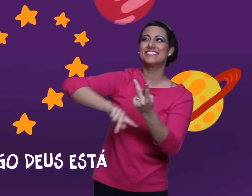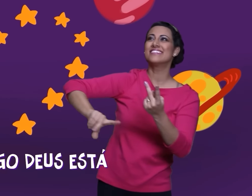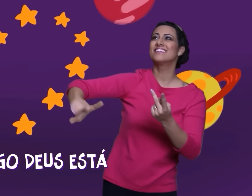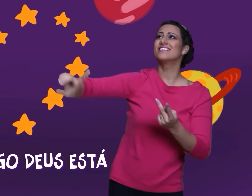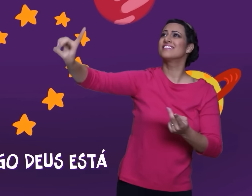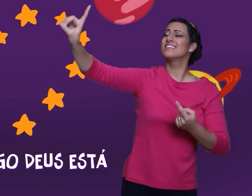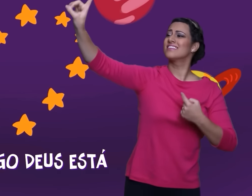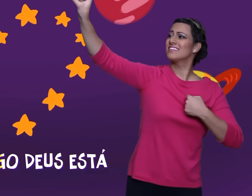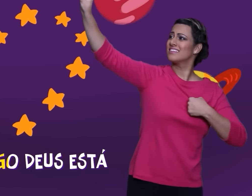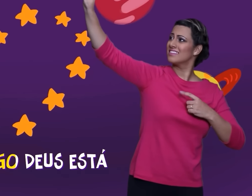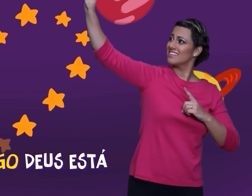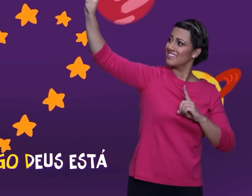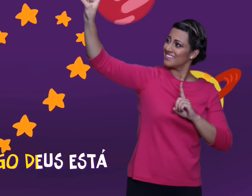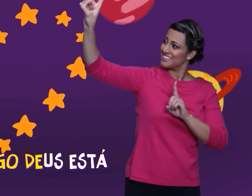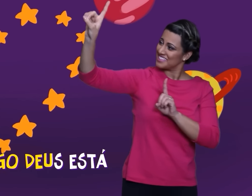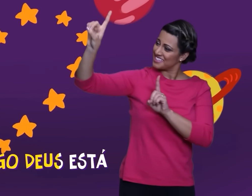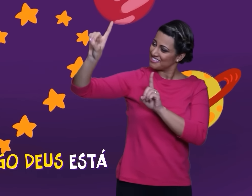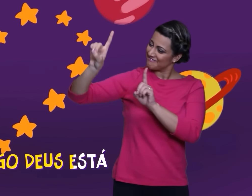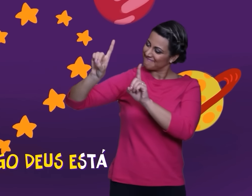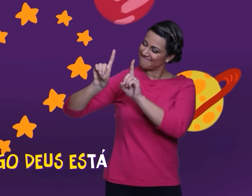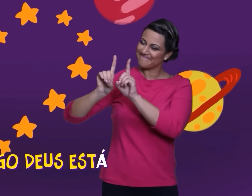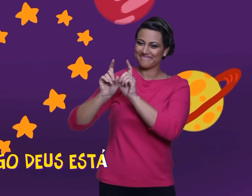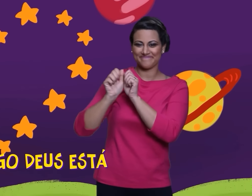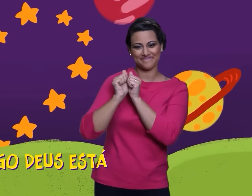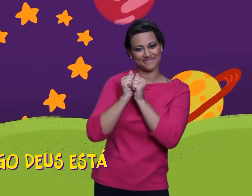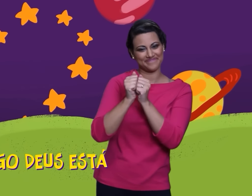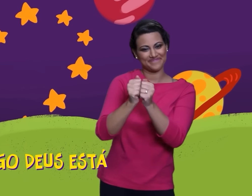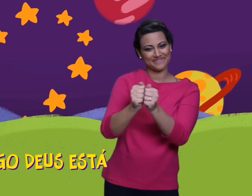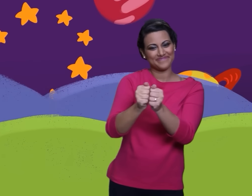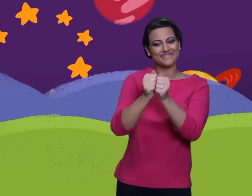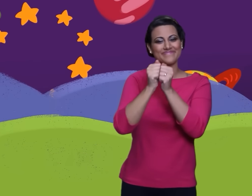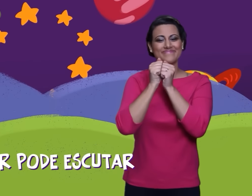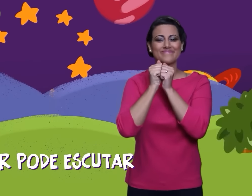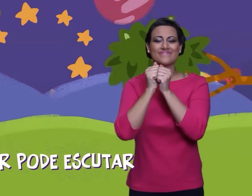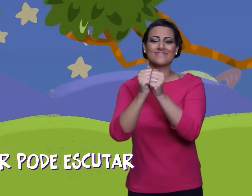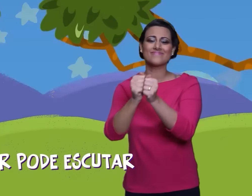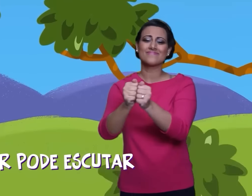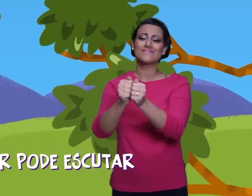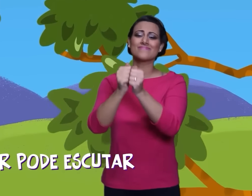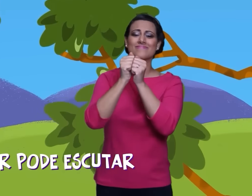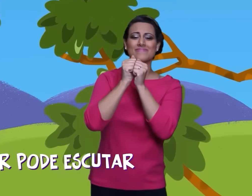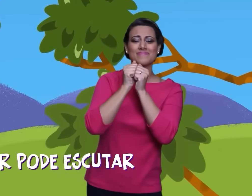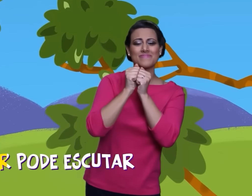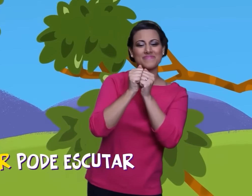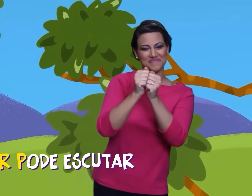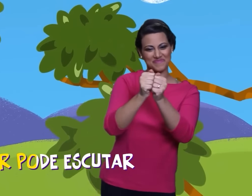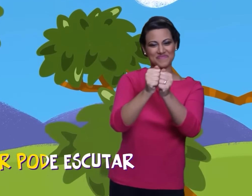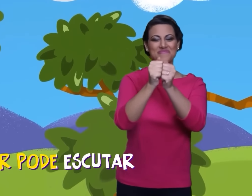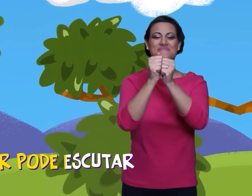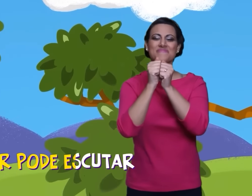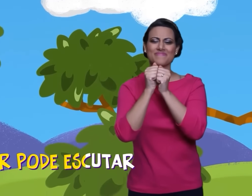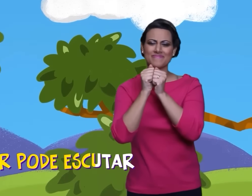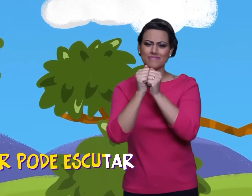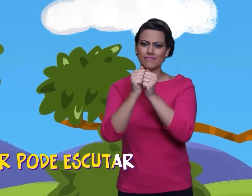Sei comigo Deus está. Quem quiser pode